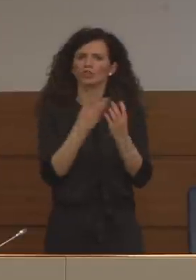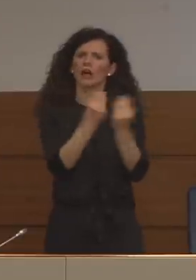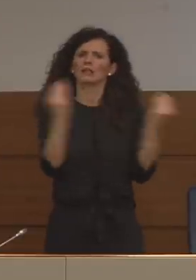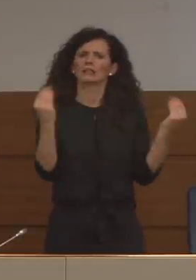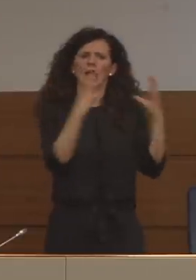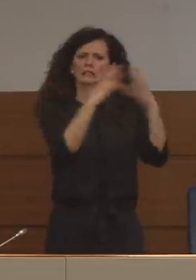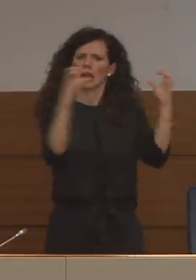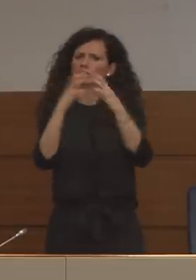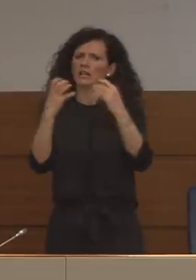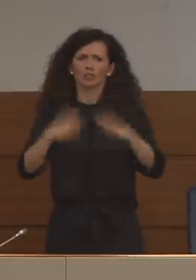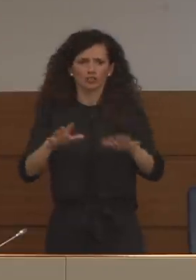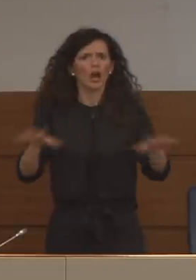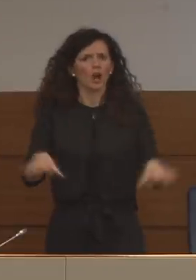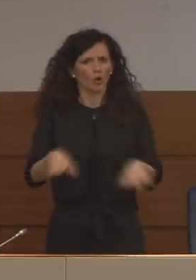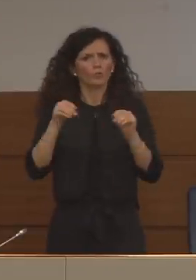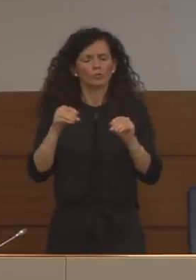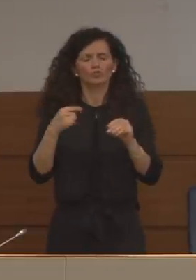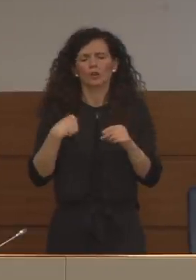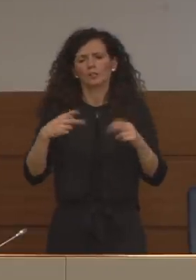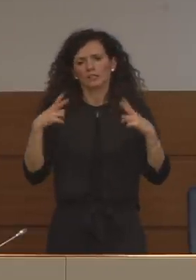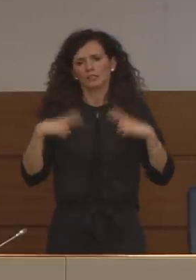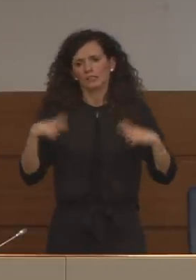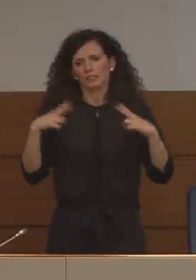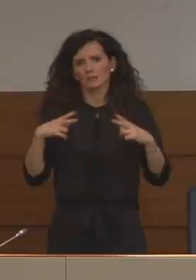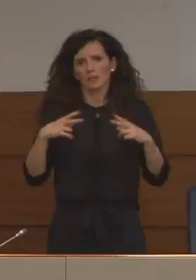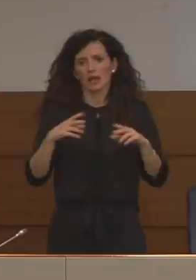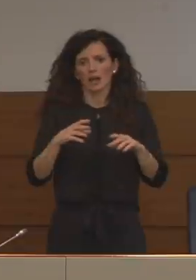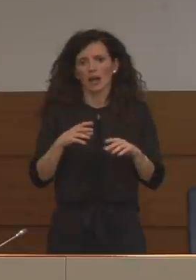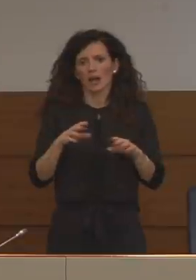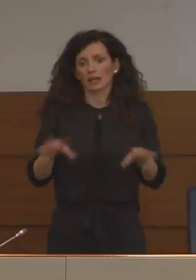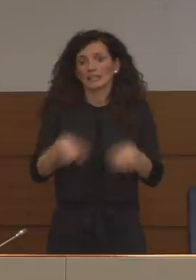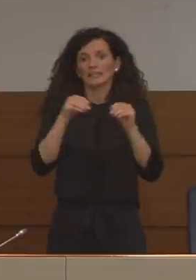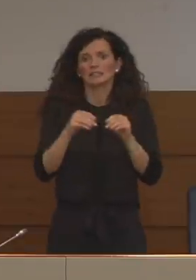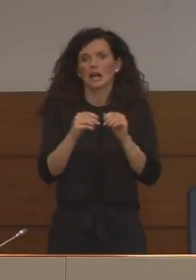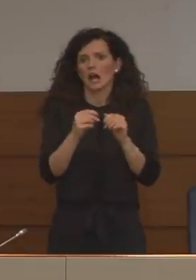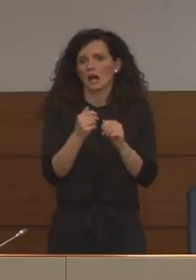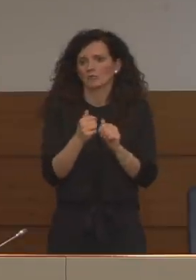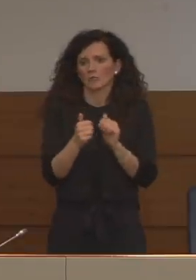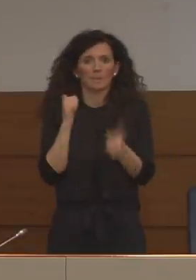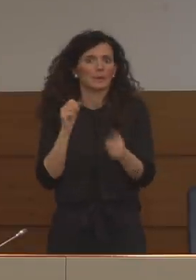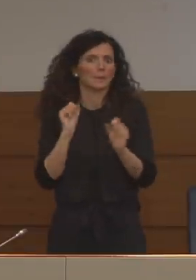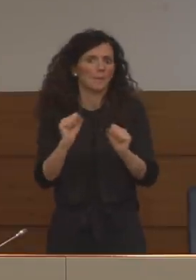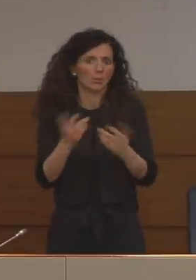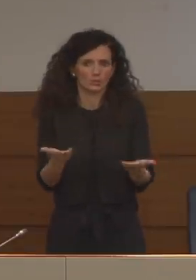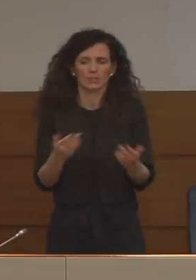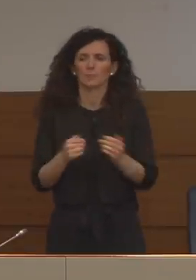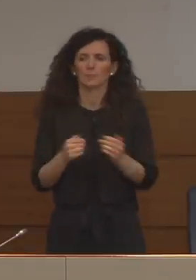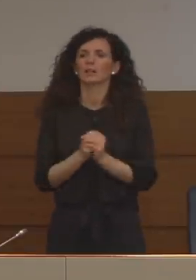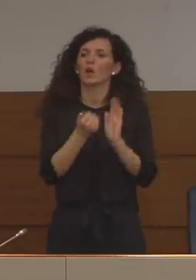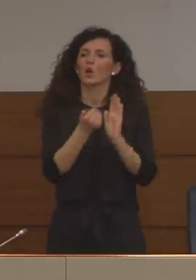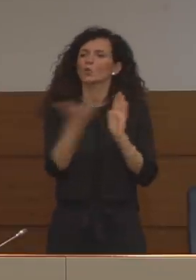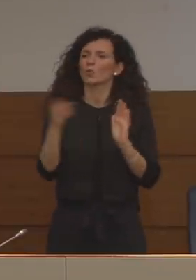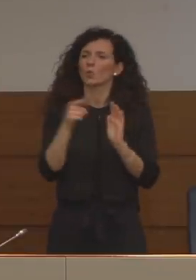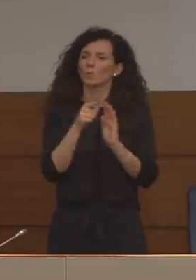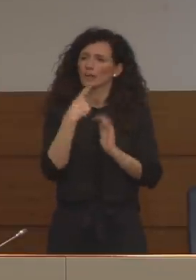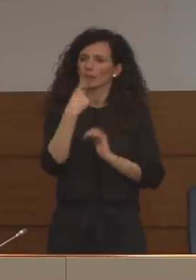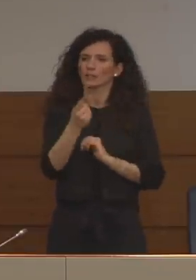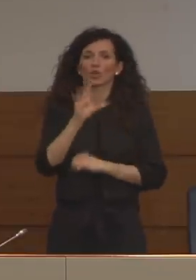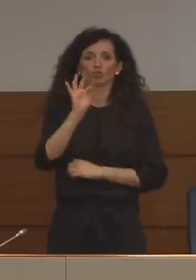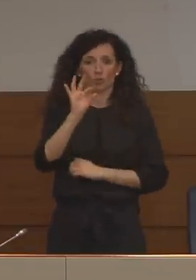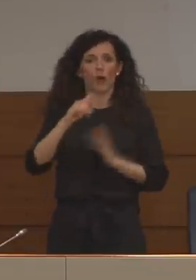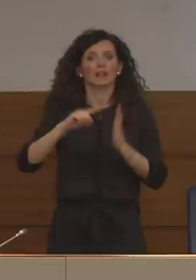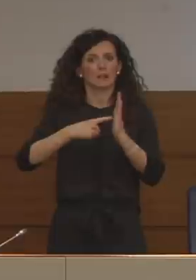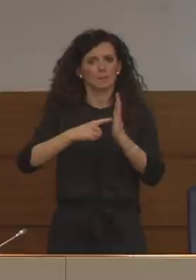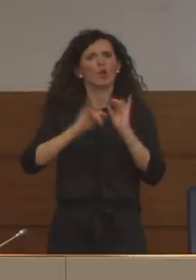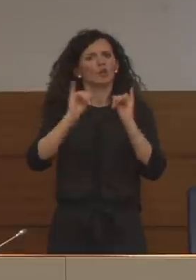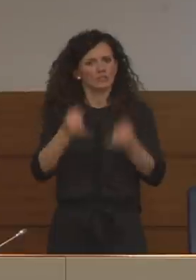già facendo e ci auguriamo che avvenga quanto prima per quanto riguarda i numeri li ha ricordati 50 milioni era il valore